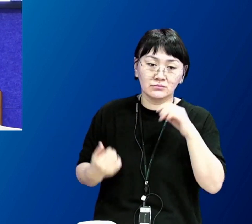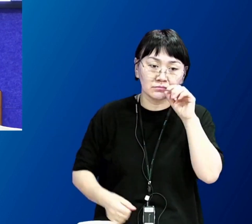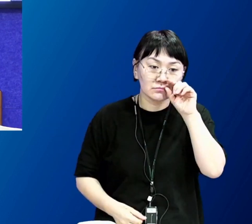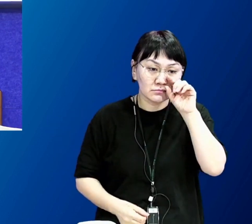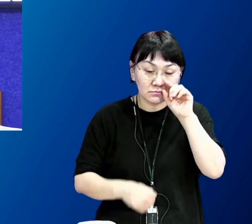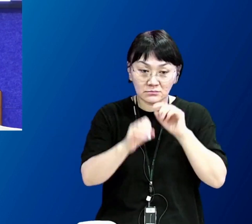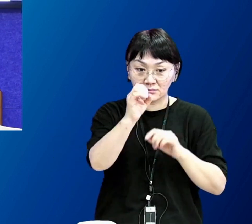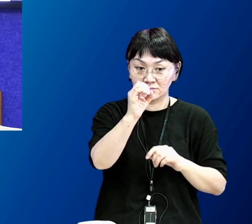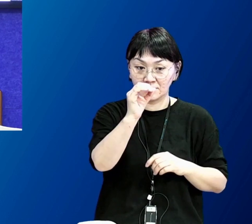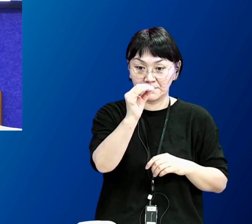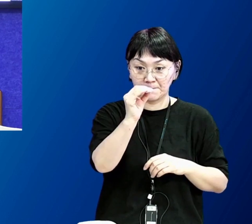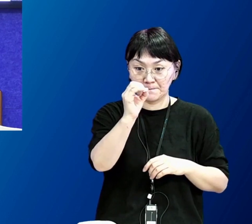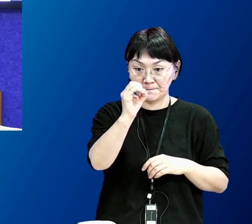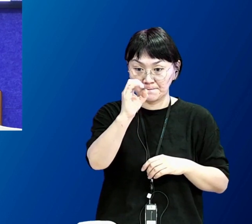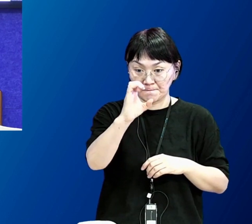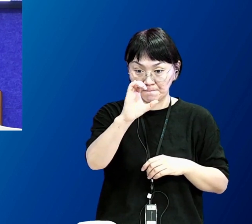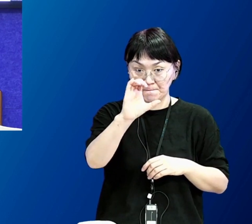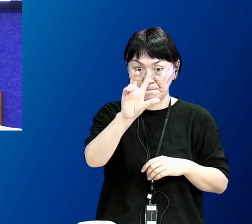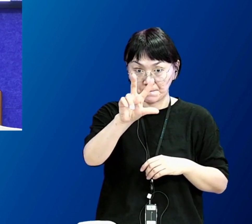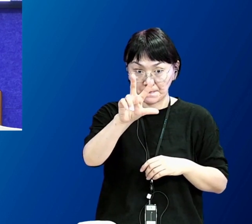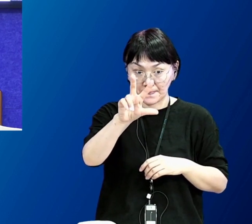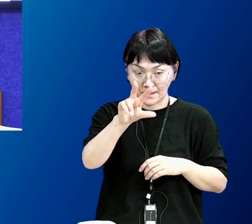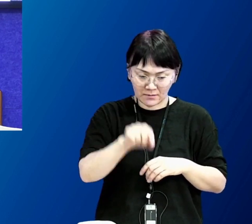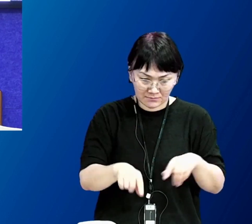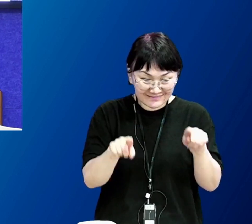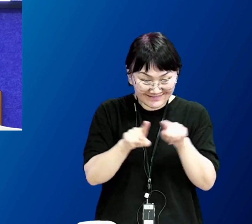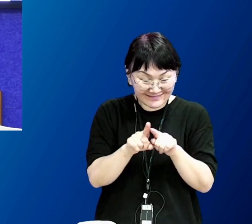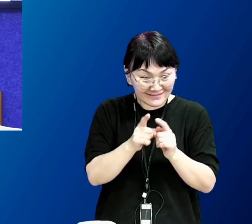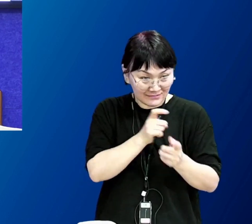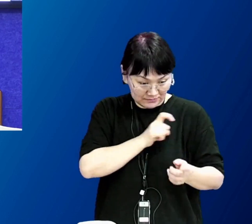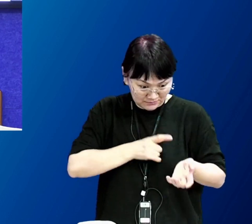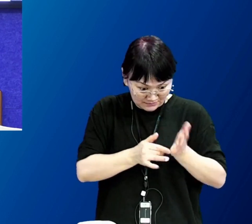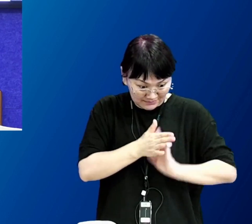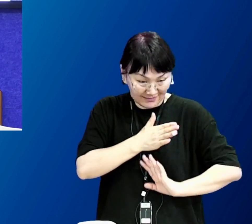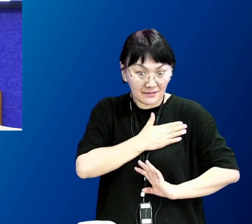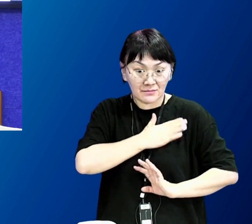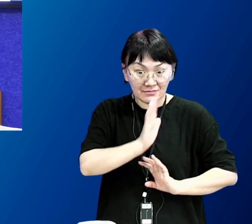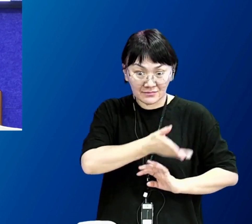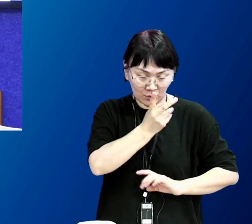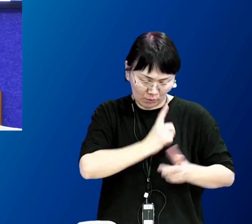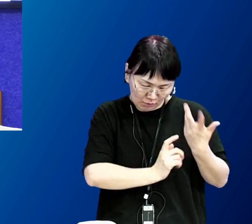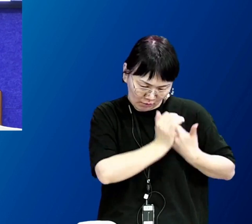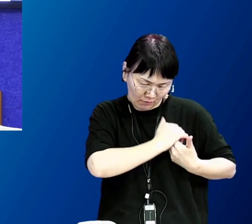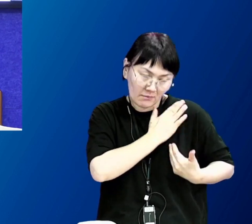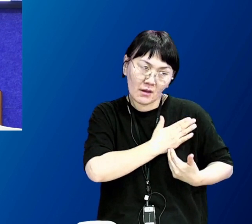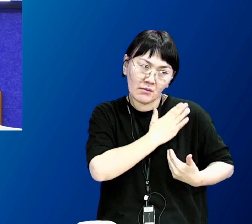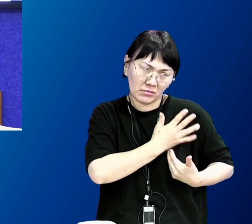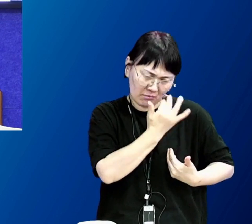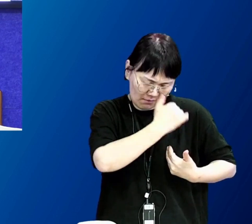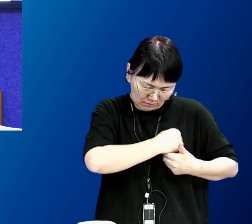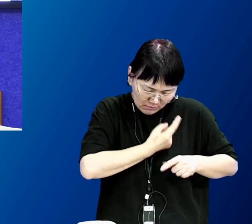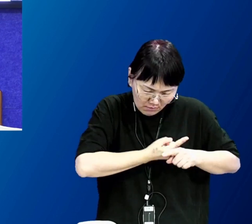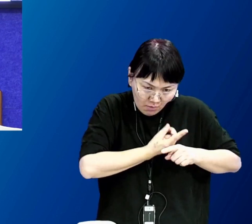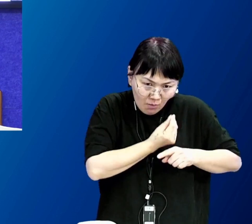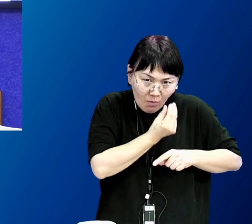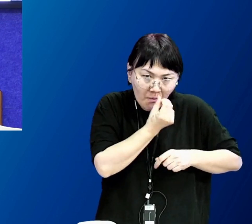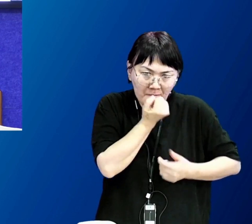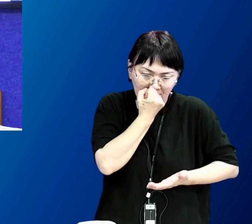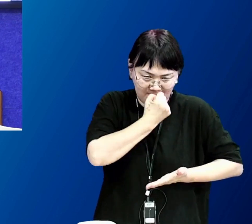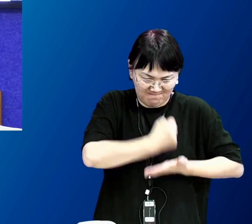Эпес номын 3 дугаар бүлэг дээр ингэж Христ зүрх сэтгэлч чинь нутаглан хайрын дор бат